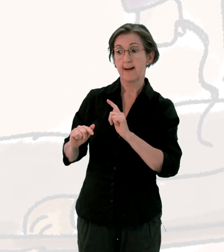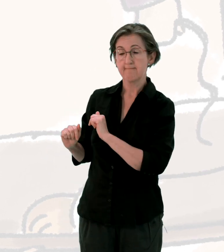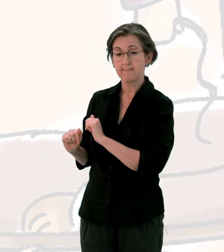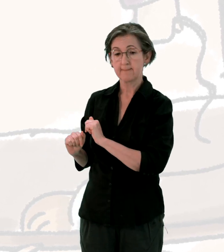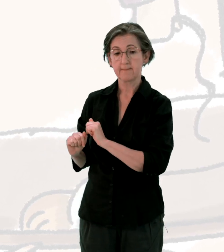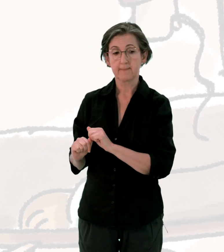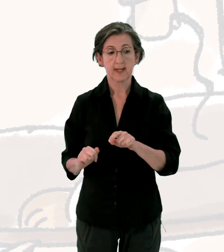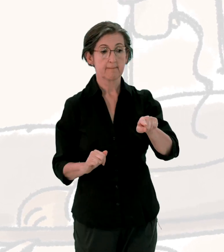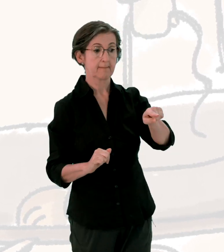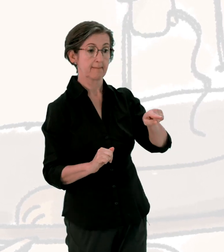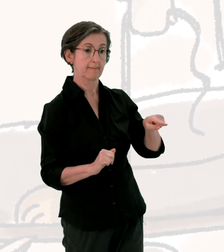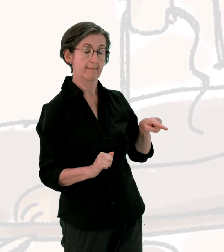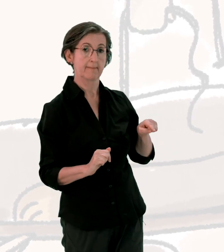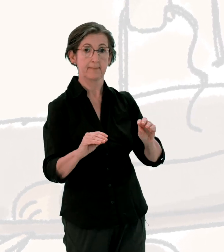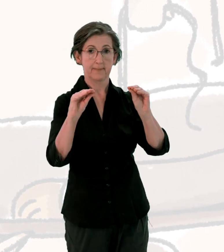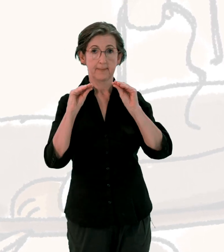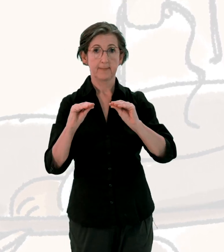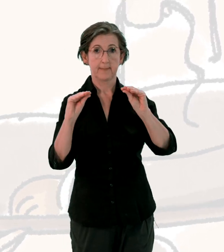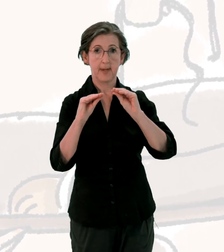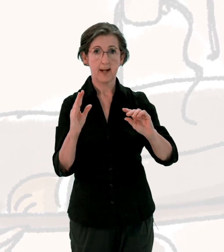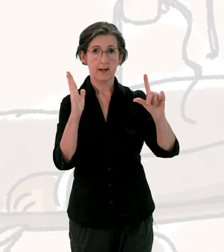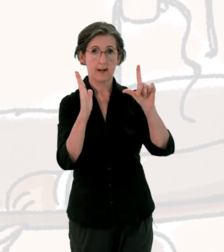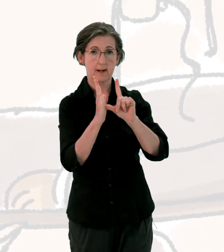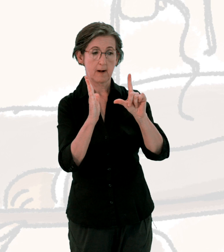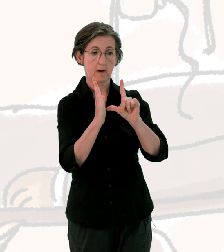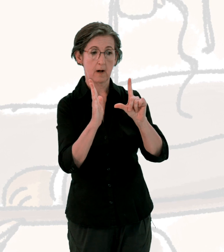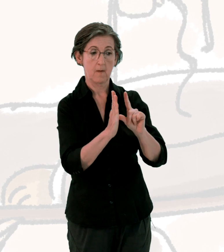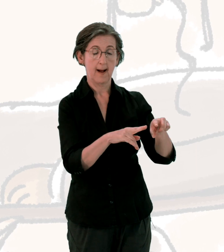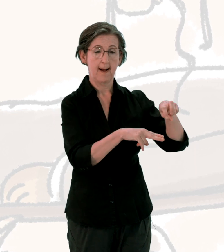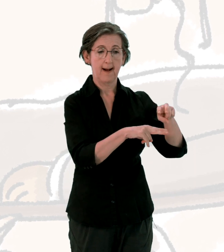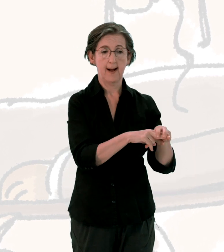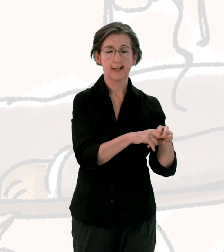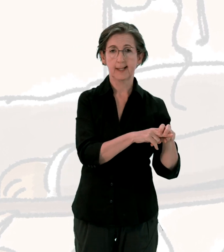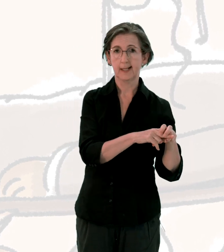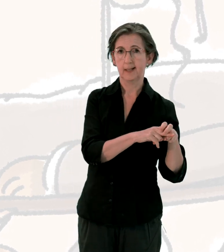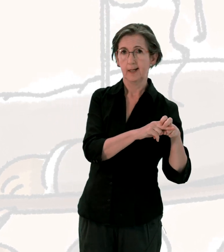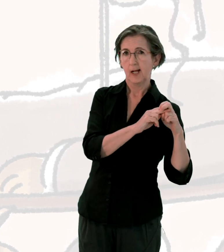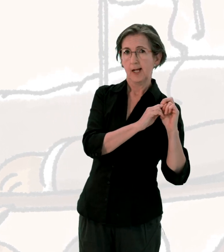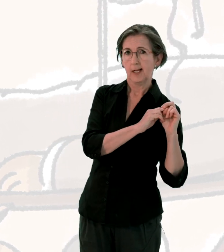Quelques maîtres de la loi sont assis dans la maison et ils pensent :